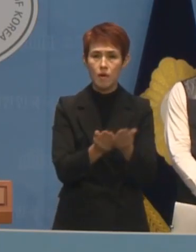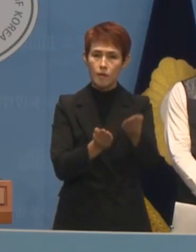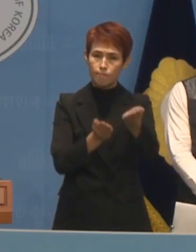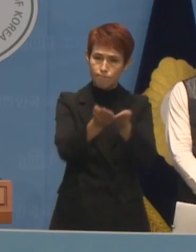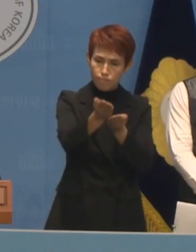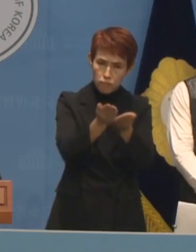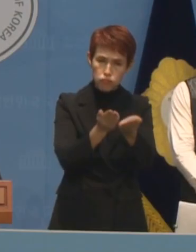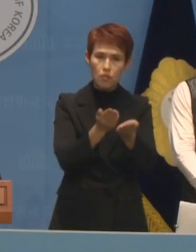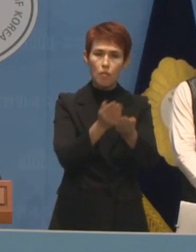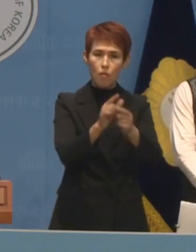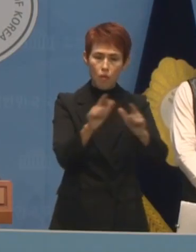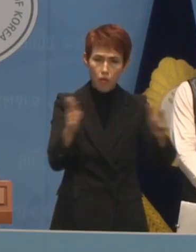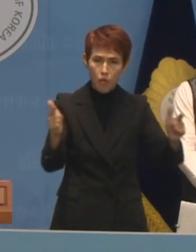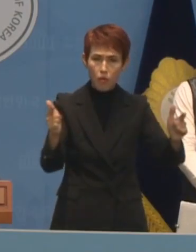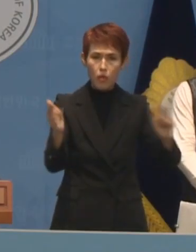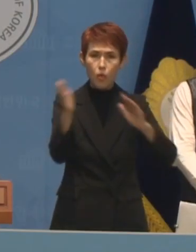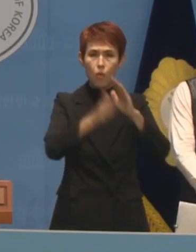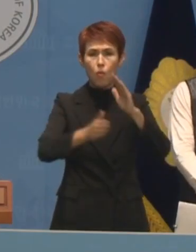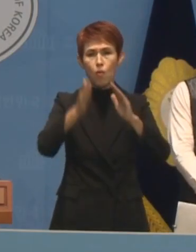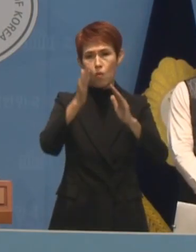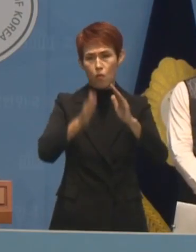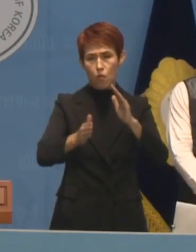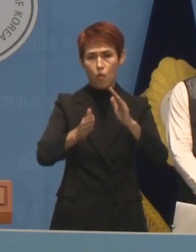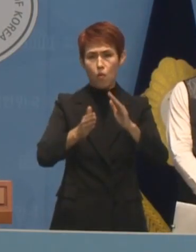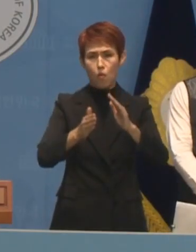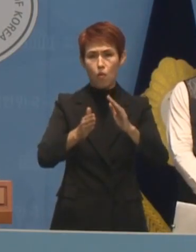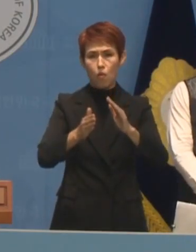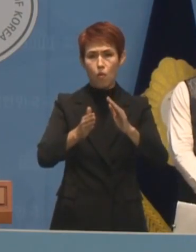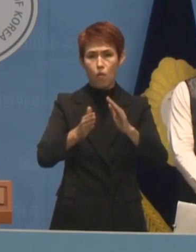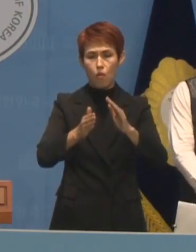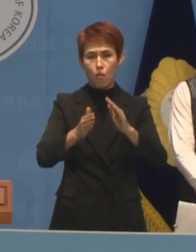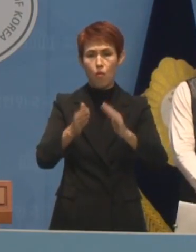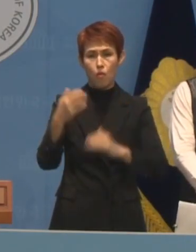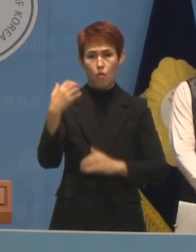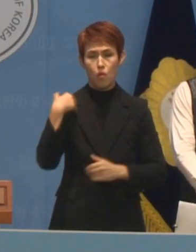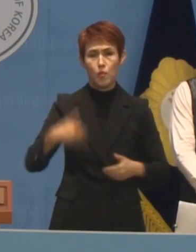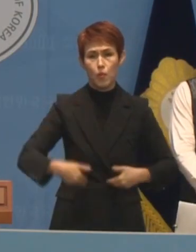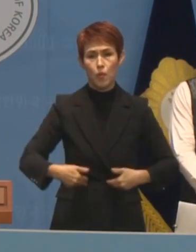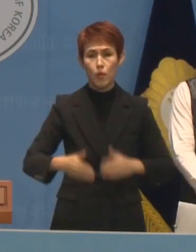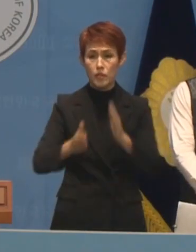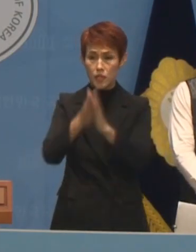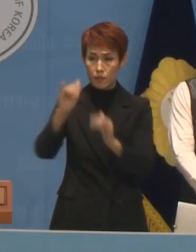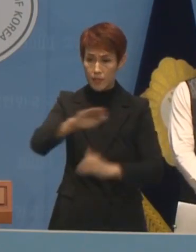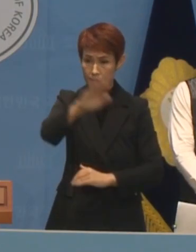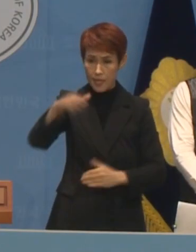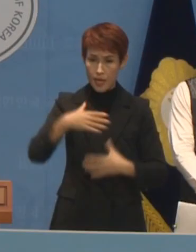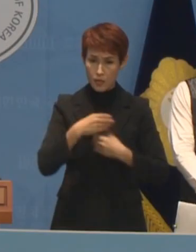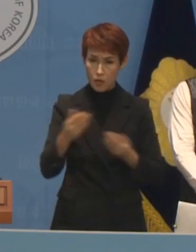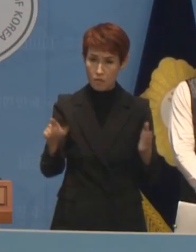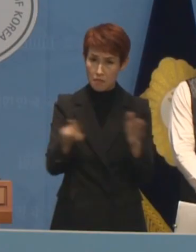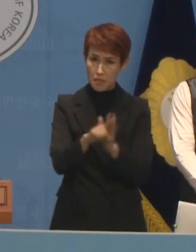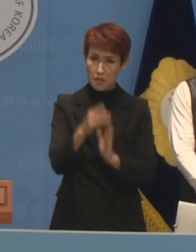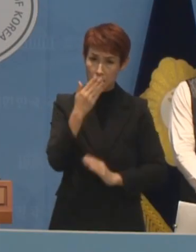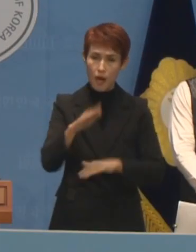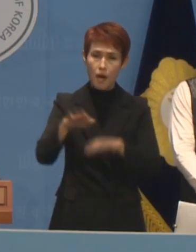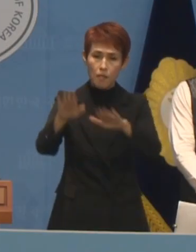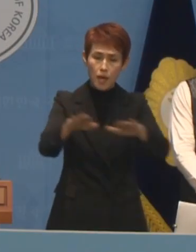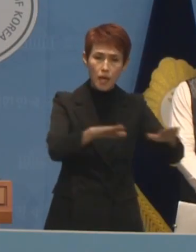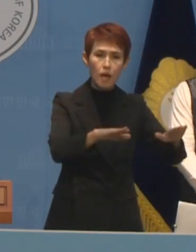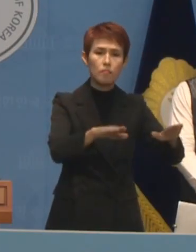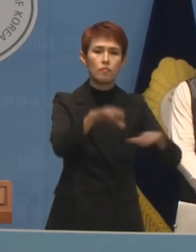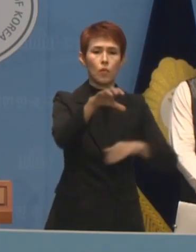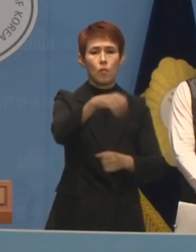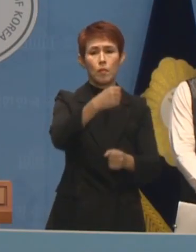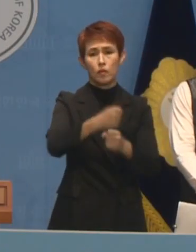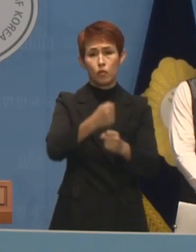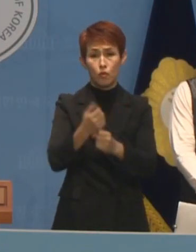모두 공공성의 토대 아래에 이루어지고 있으며 시민들이 안전하다고 믿을 수 있는 항만을 만들어내는